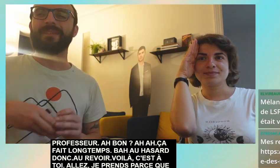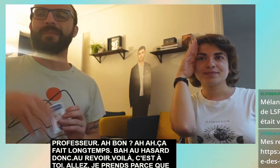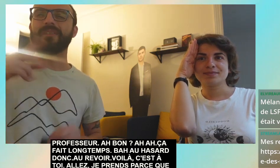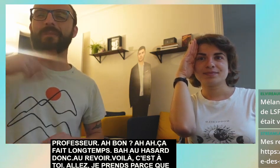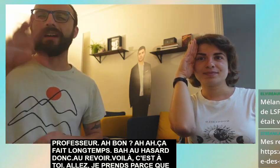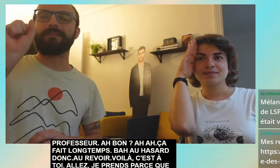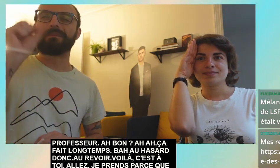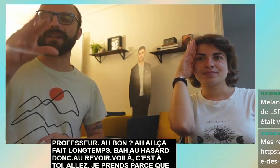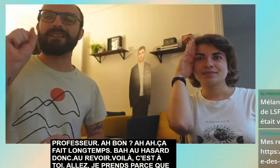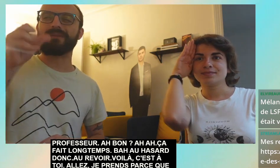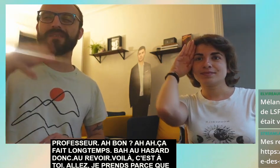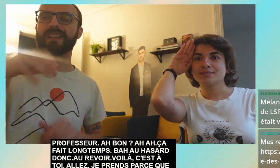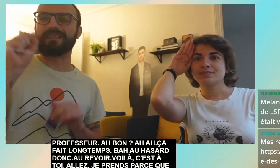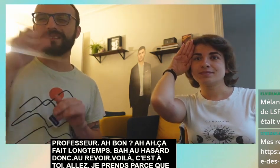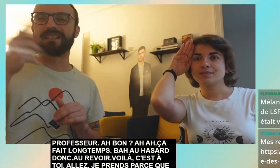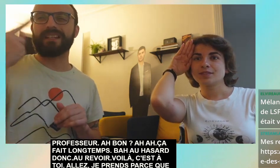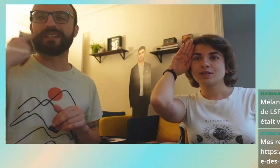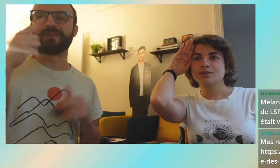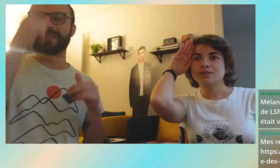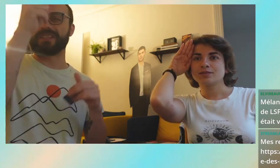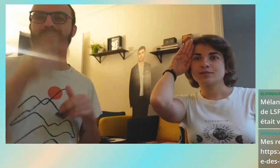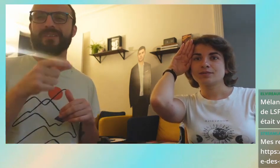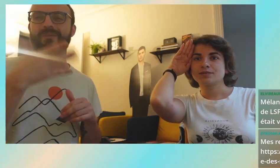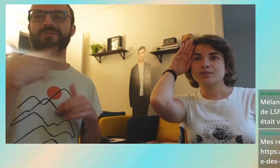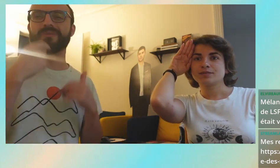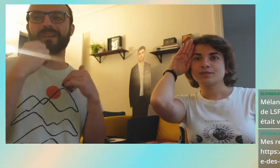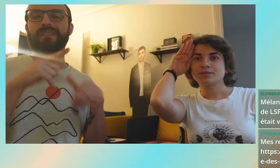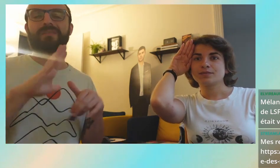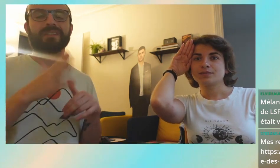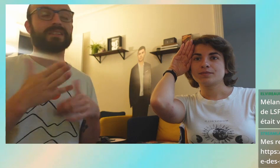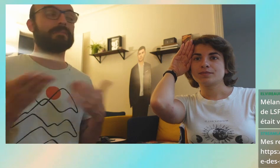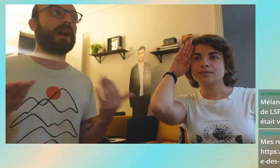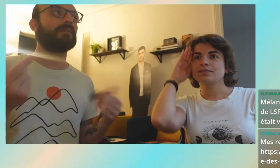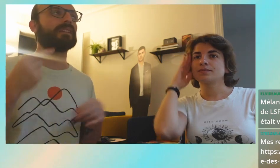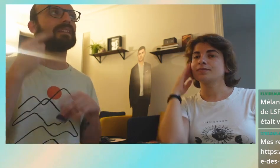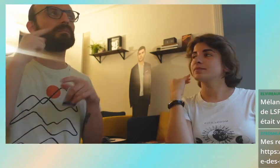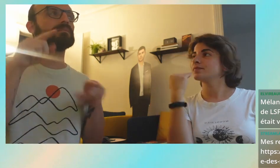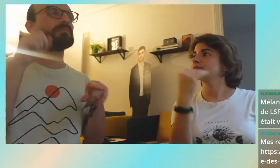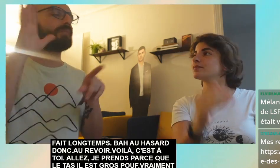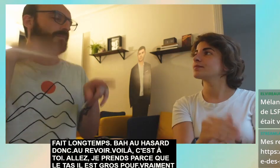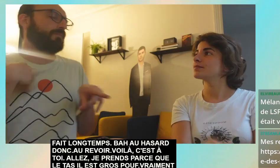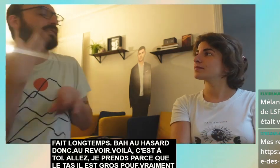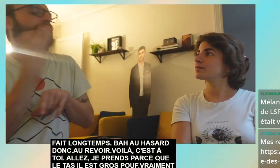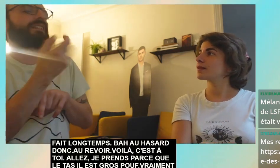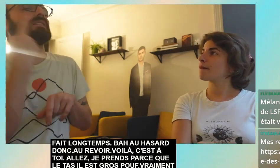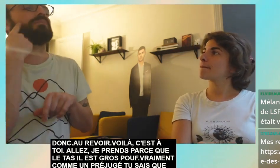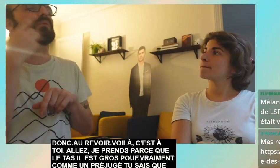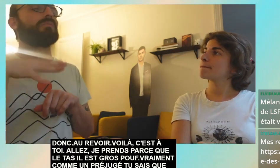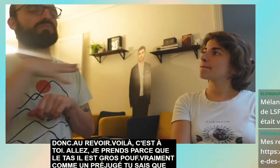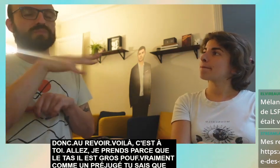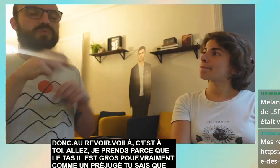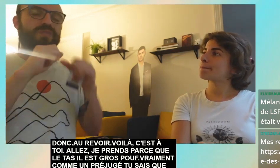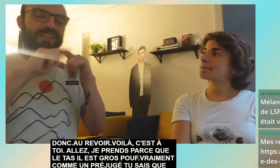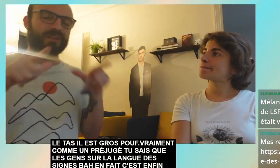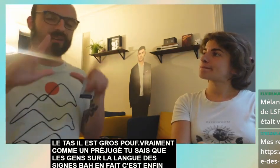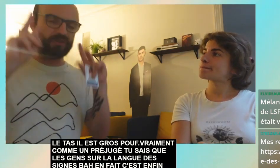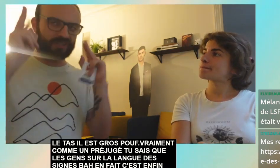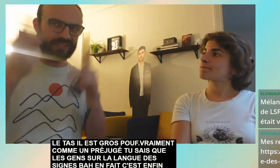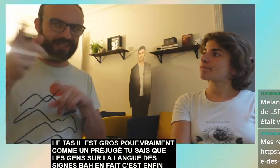Vraiment comme un préjugé, un cliché que les gens ont sur la langue des signes. Bah, en fait, c'est. Enfin, moi, je dirais, c'est pour toutes les langues en